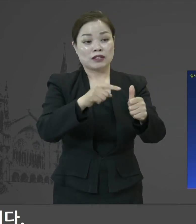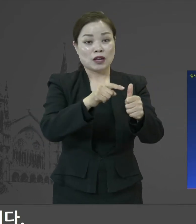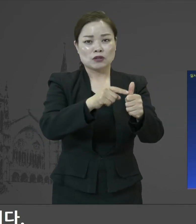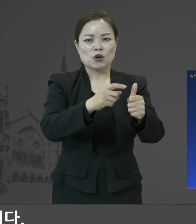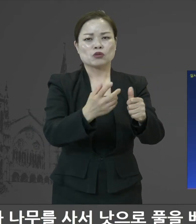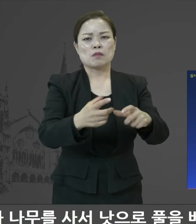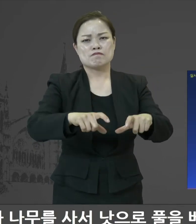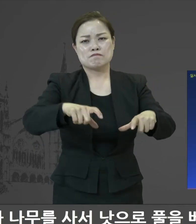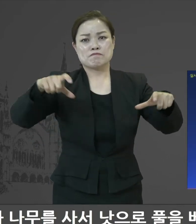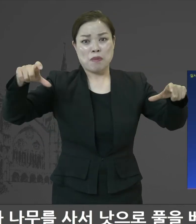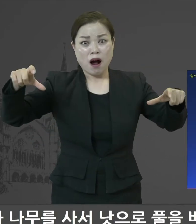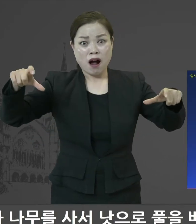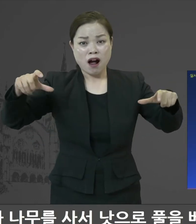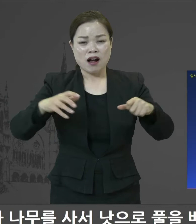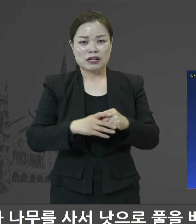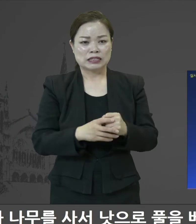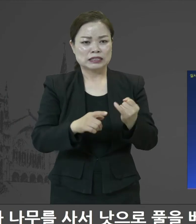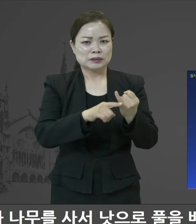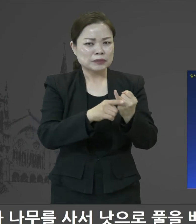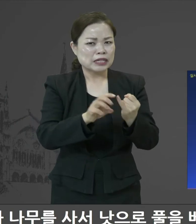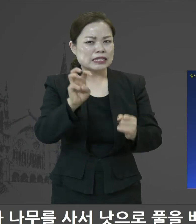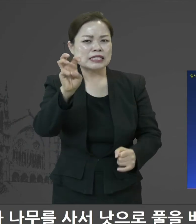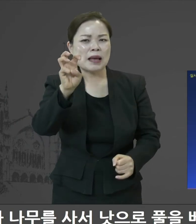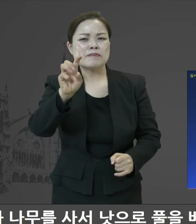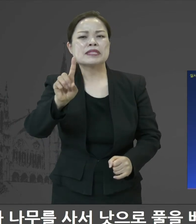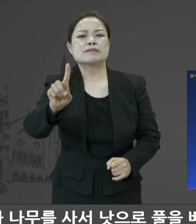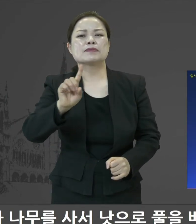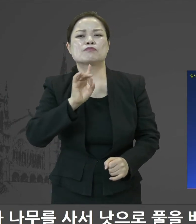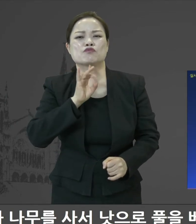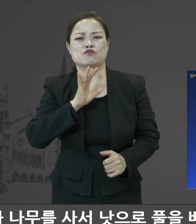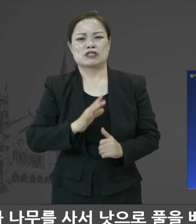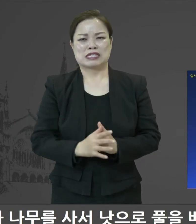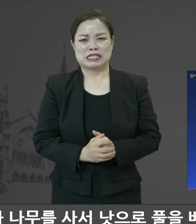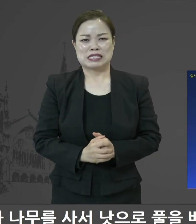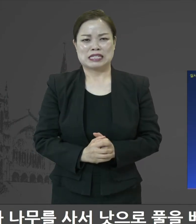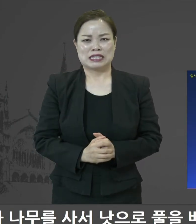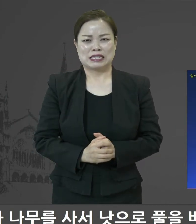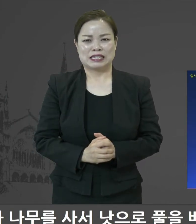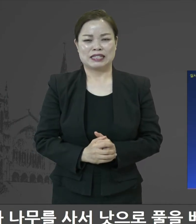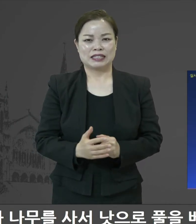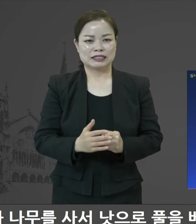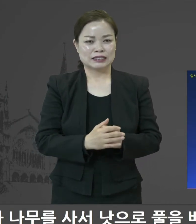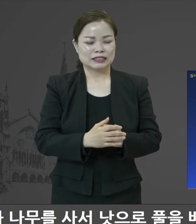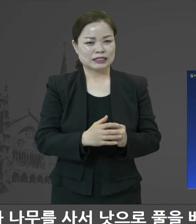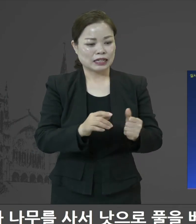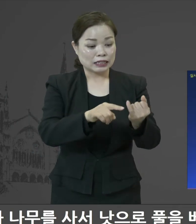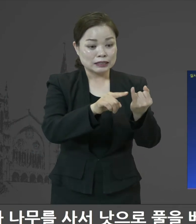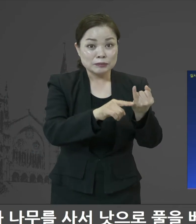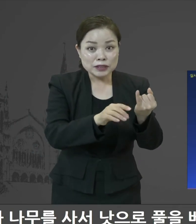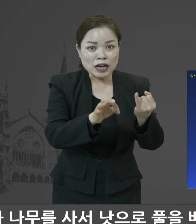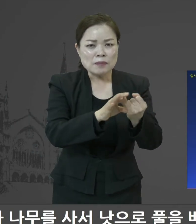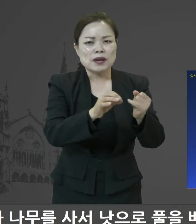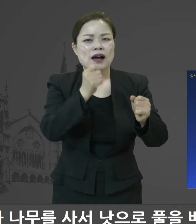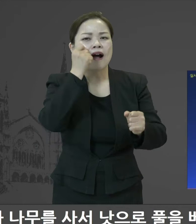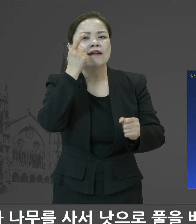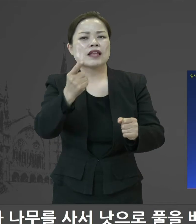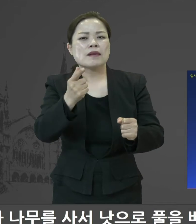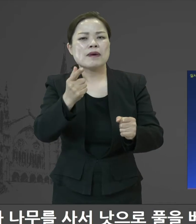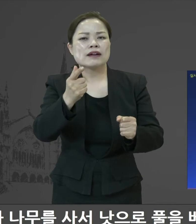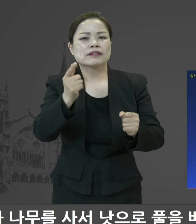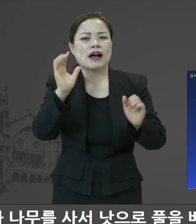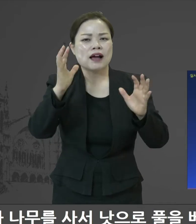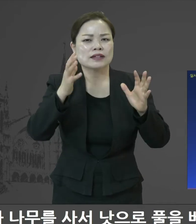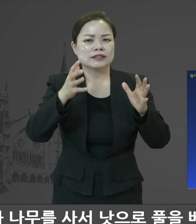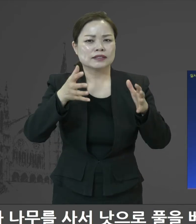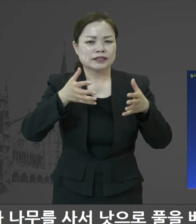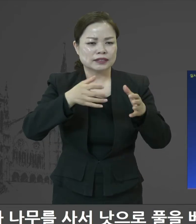좋습니다. 임신기간이 31일밖에 되지 않습니다. 그러니까 새끼를 가지면 한 달 만에 출산을 한다는